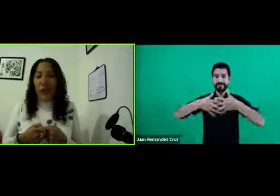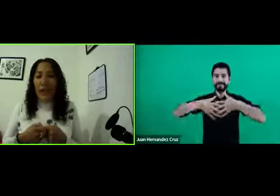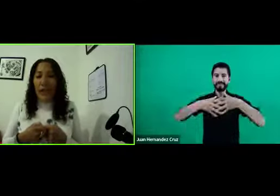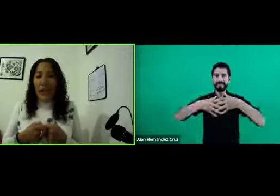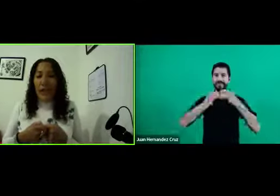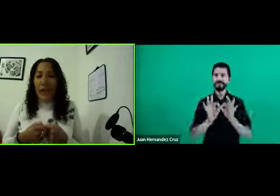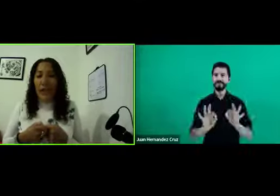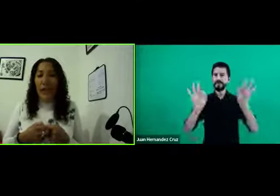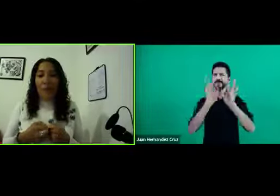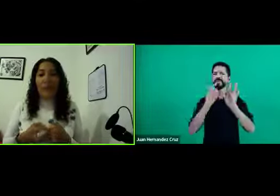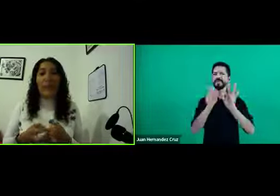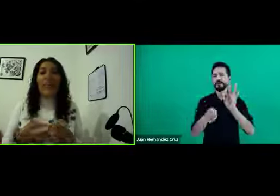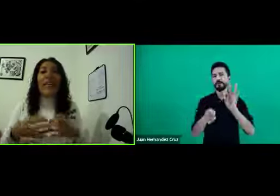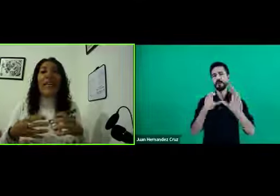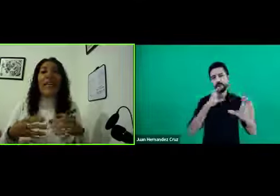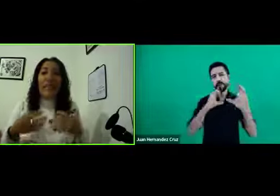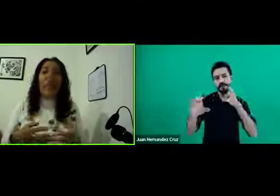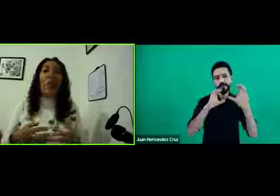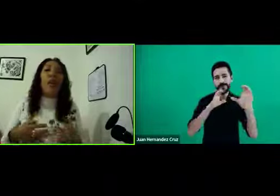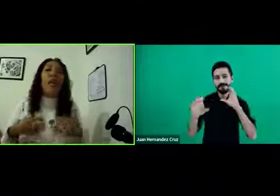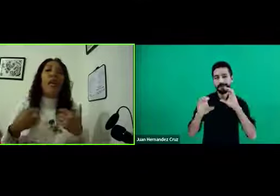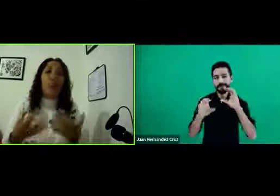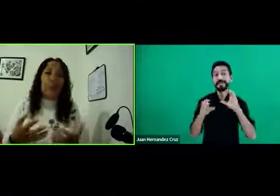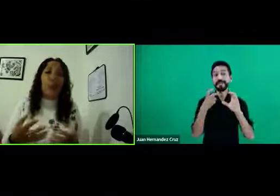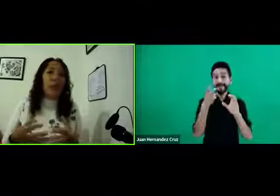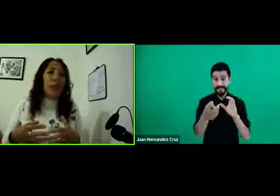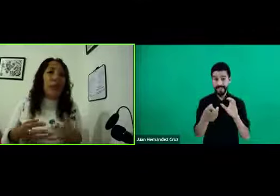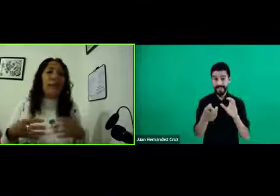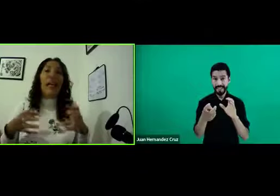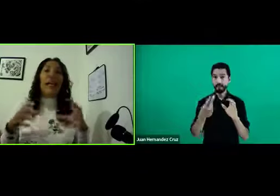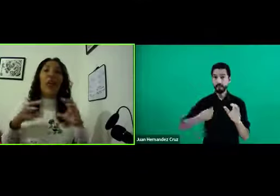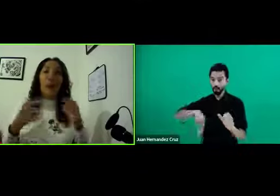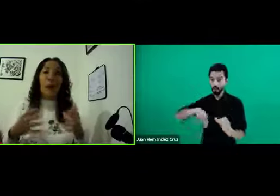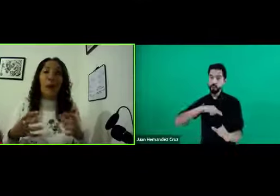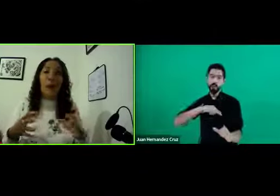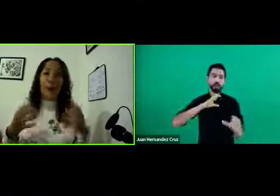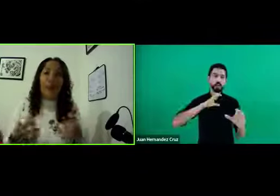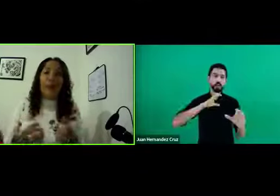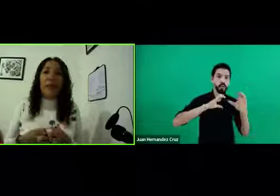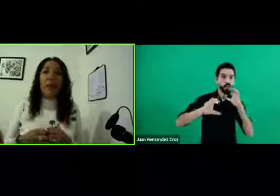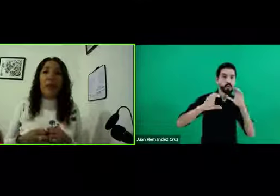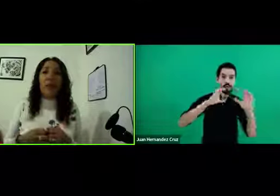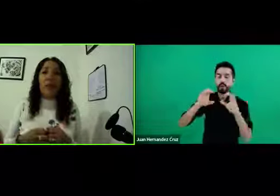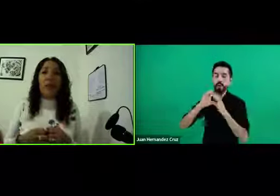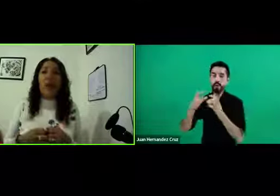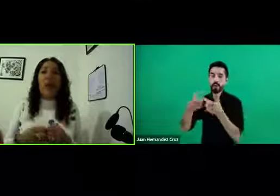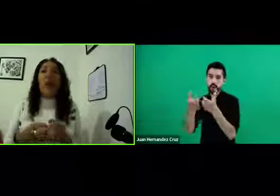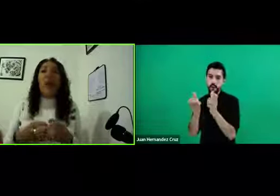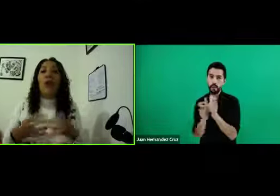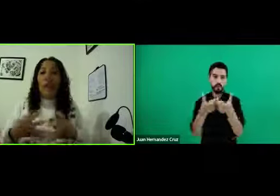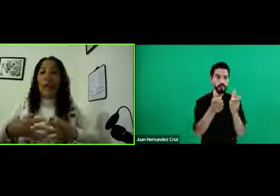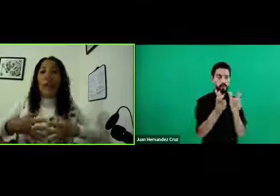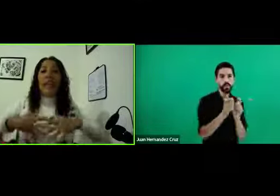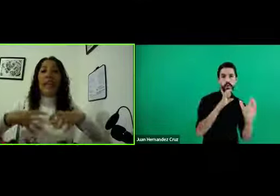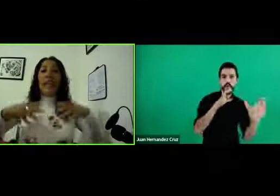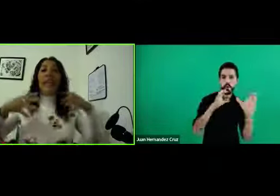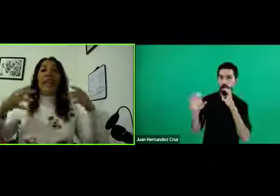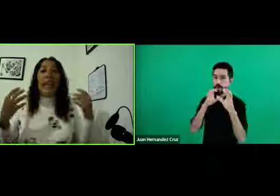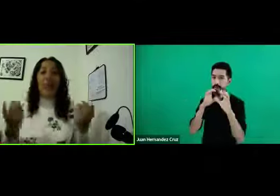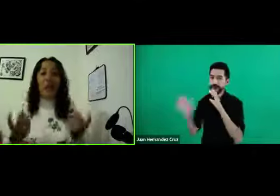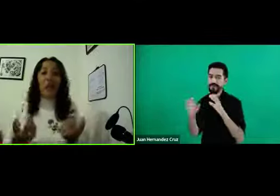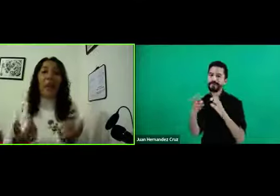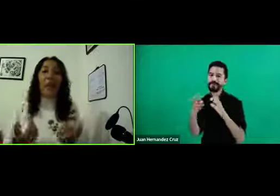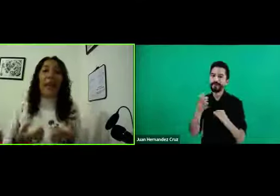comunicación. Y esta parte de ser comunicativos, de estar en grupo a través de esta comunicación, nos hace